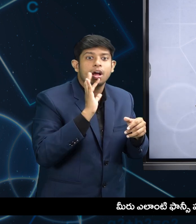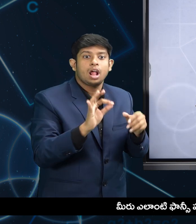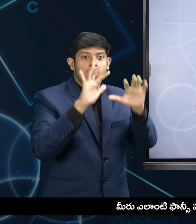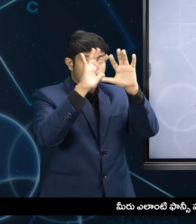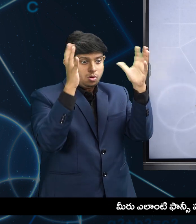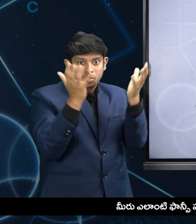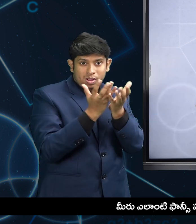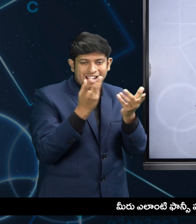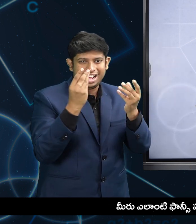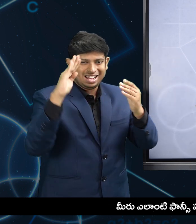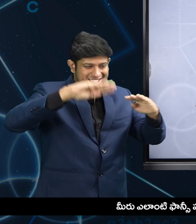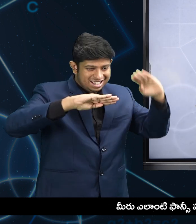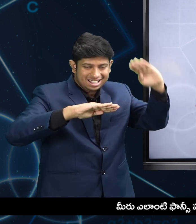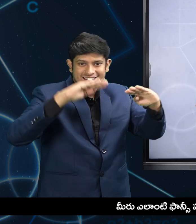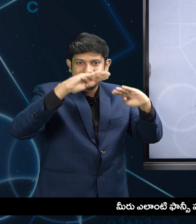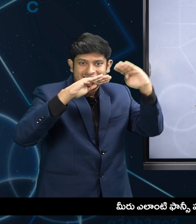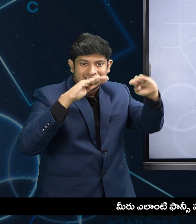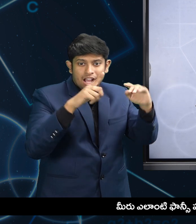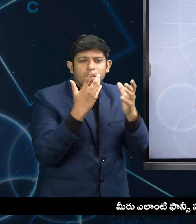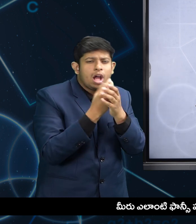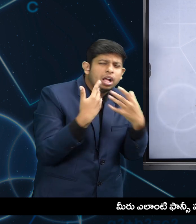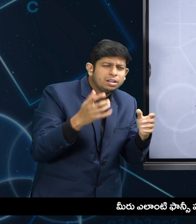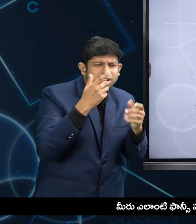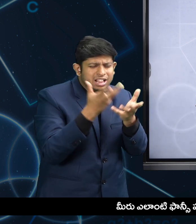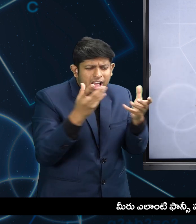లేకుండా వాస్తవ ప్రపంచ పజిళ్లను పరిష్కరించవచ్చు.